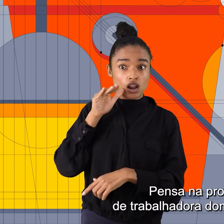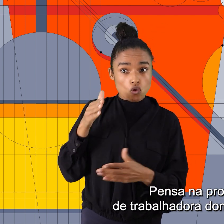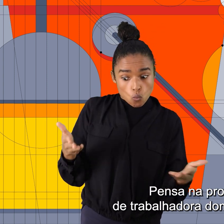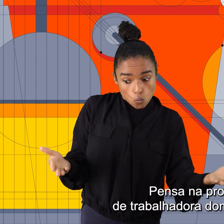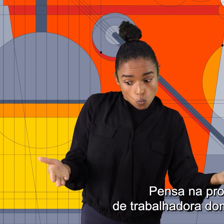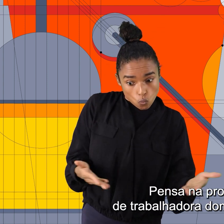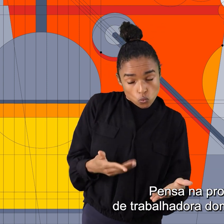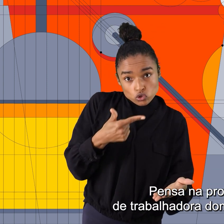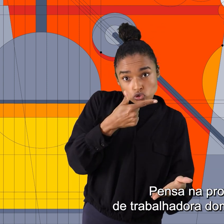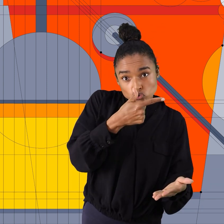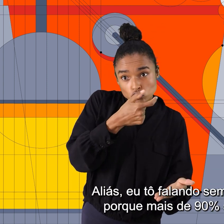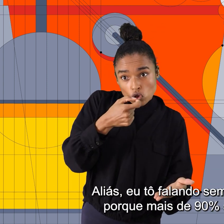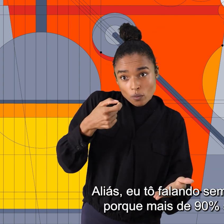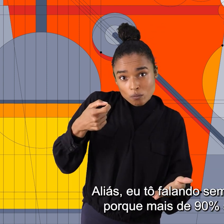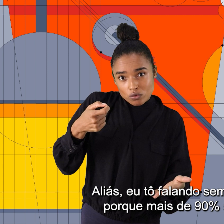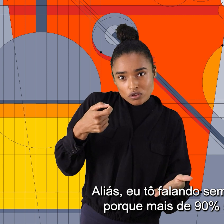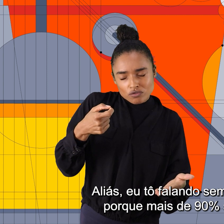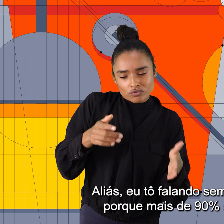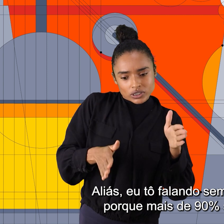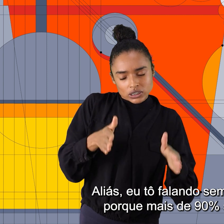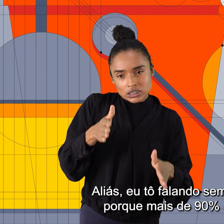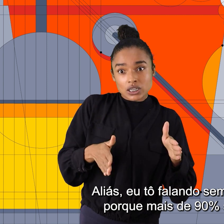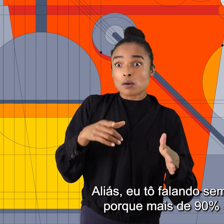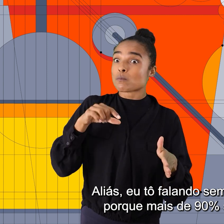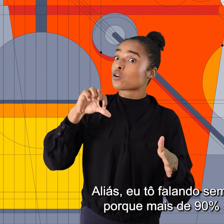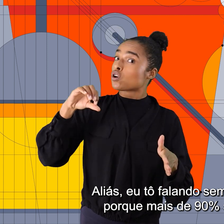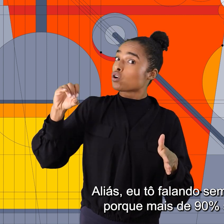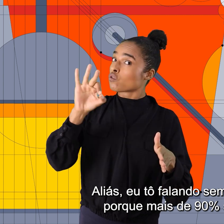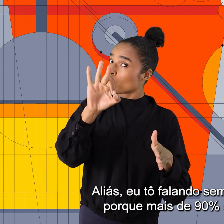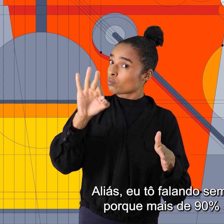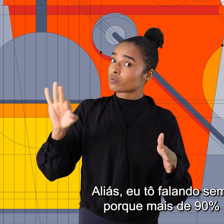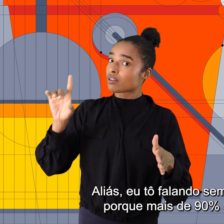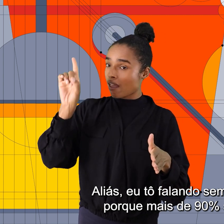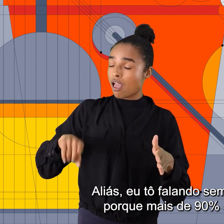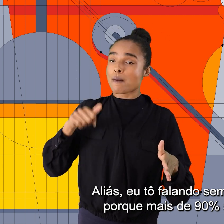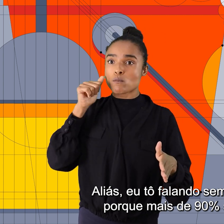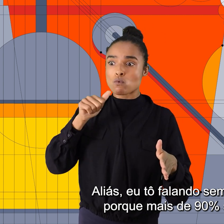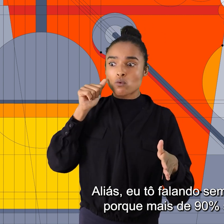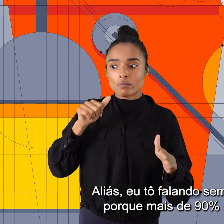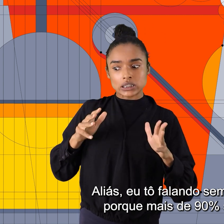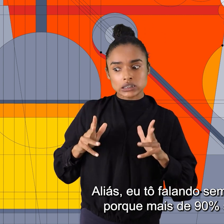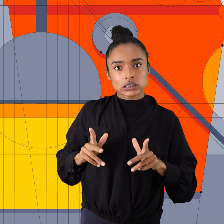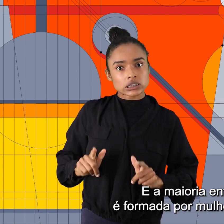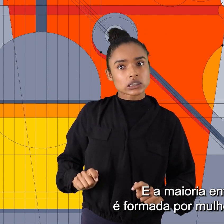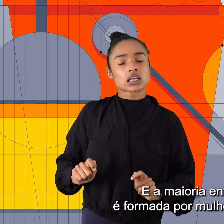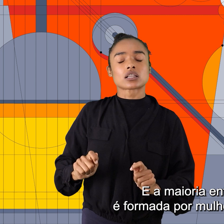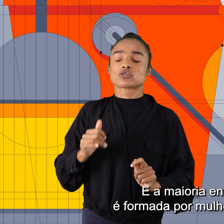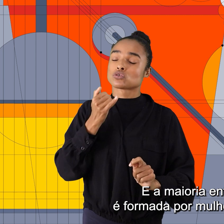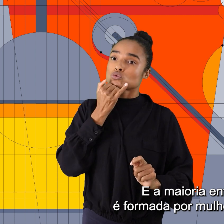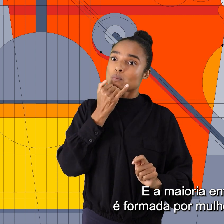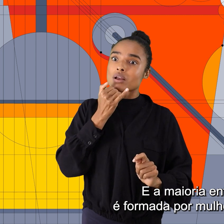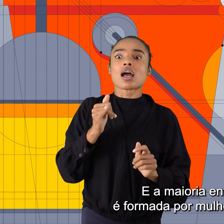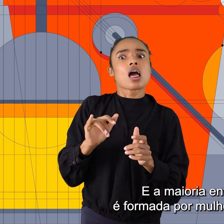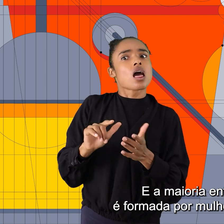doméstica hoje. Aliás, eu estou falando sempre no feminino porque mais de 90% são mulheres. E a